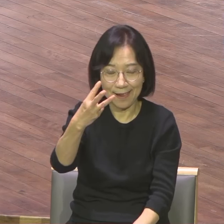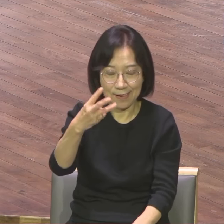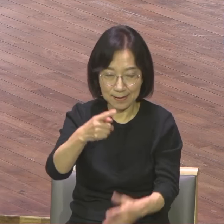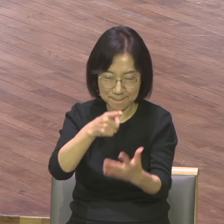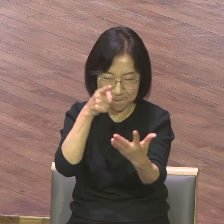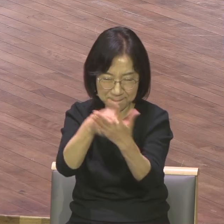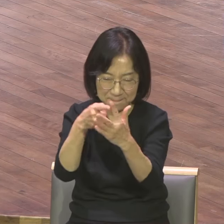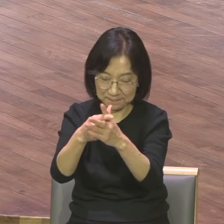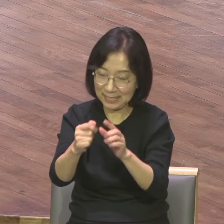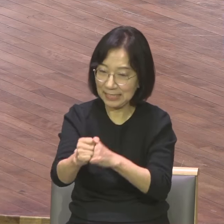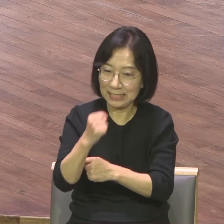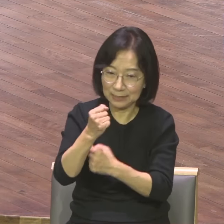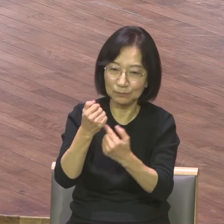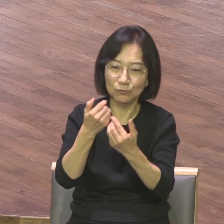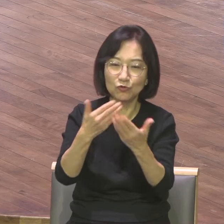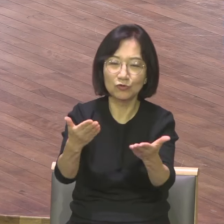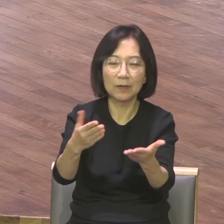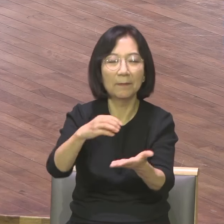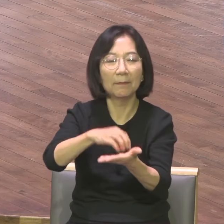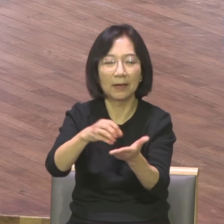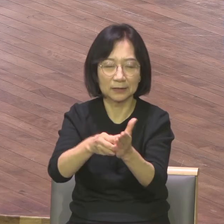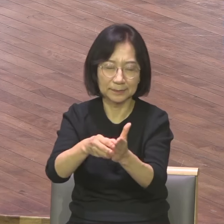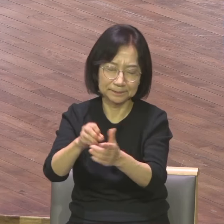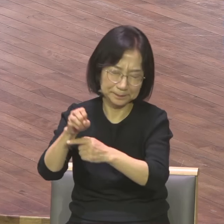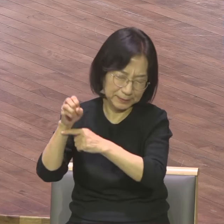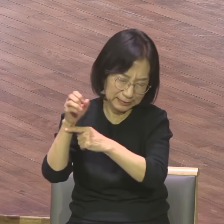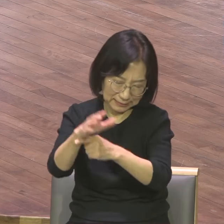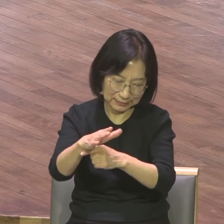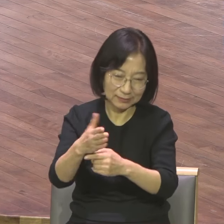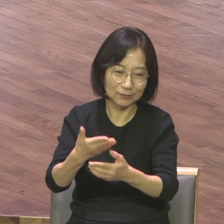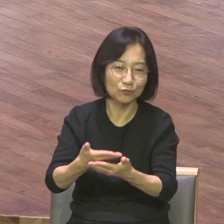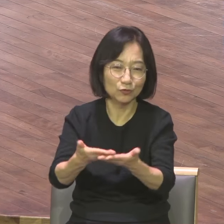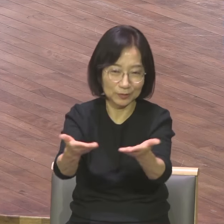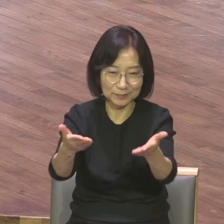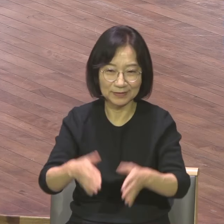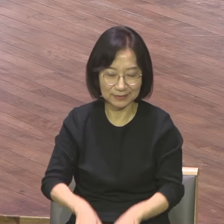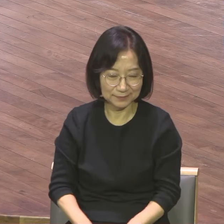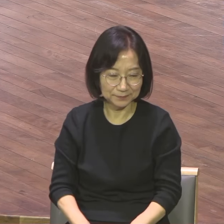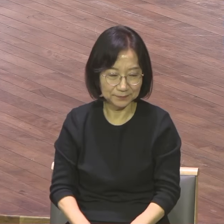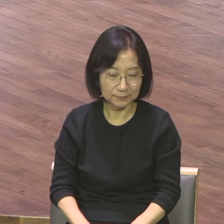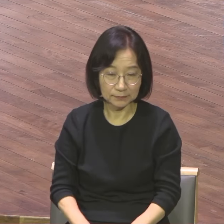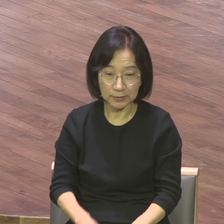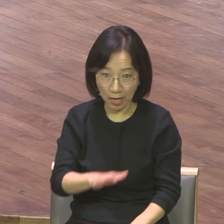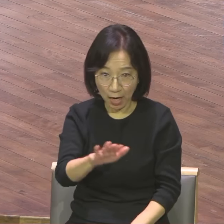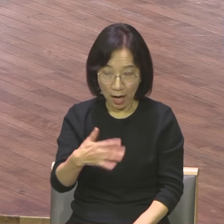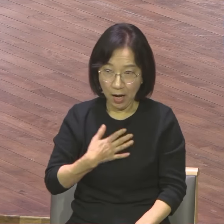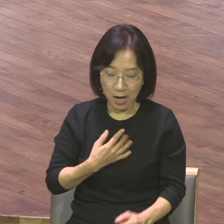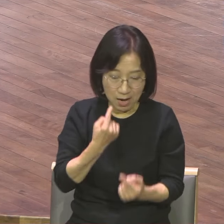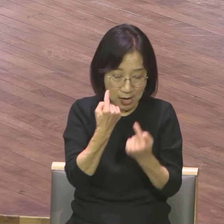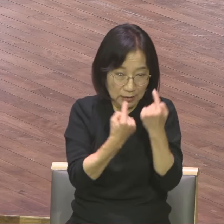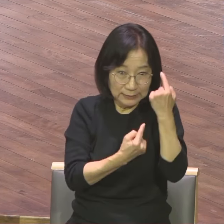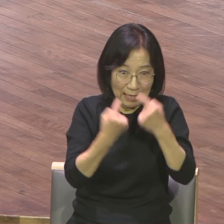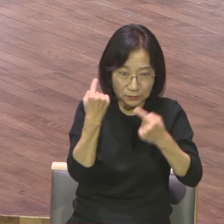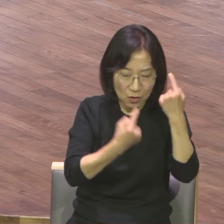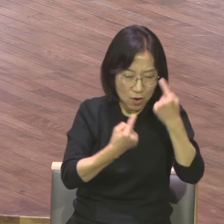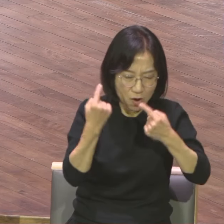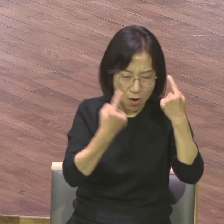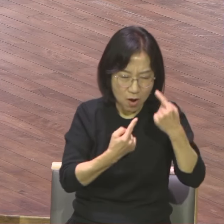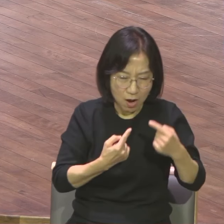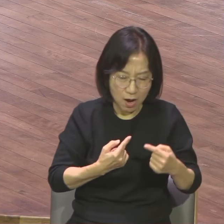인도하시리니. 우리가 상처를 받았다라는 것은요 우리의 감정이 잘못된 길로 간다는